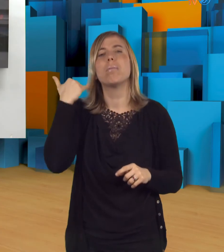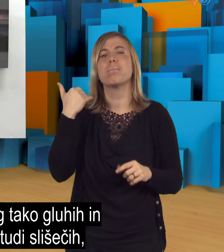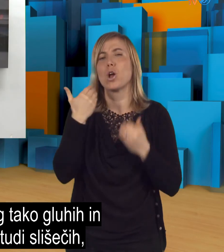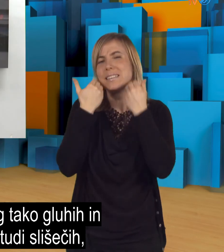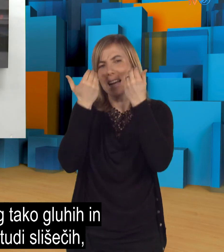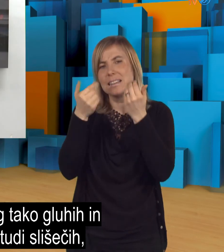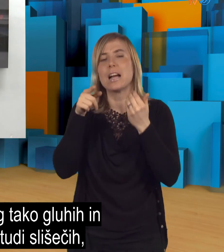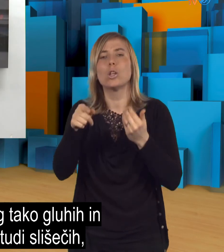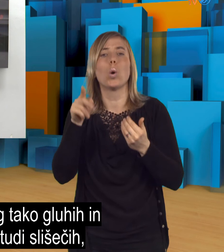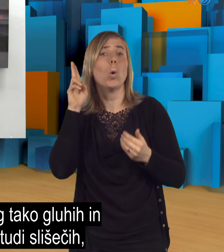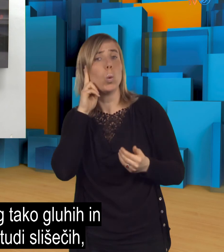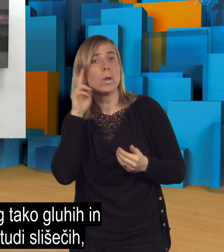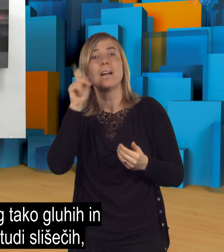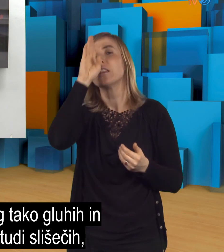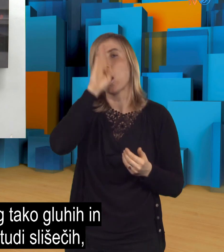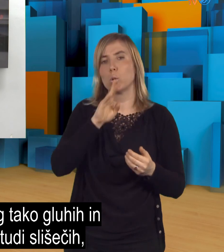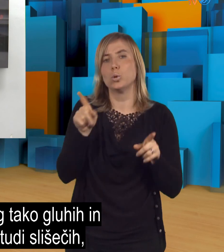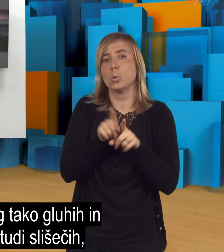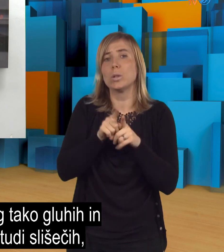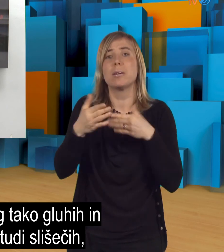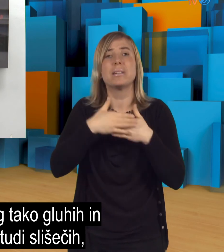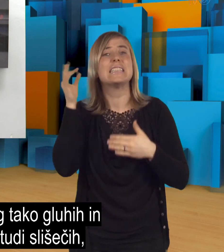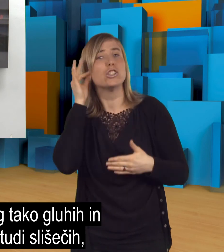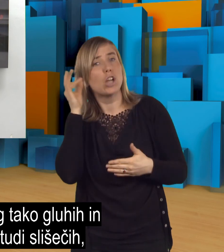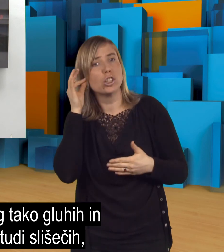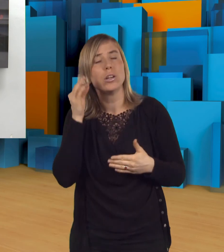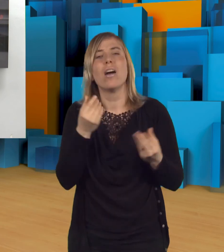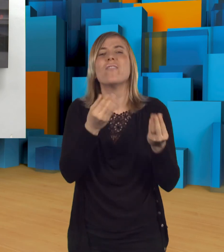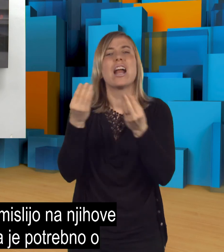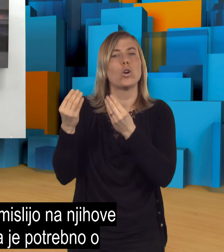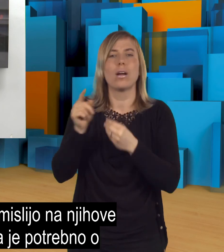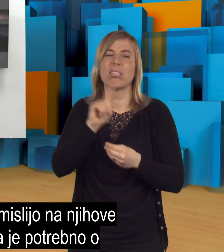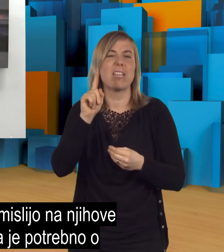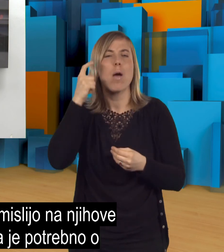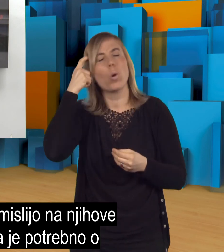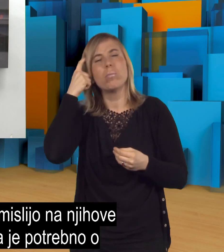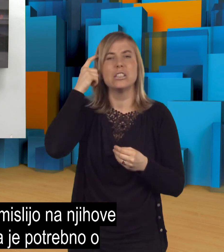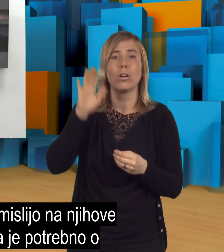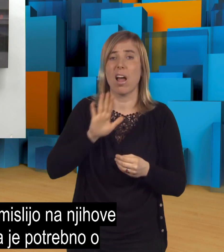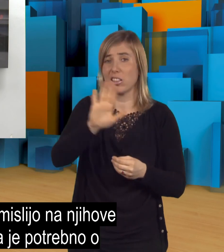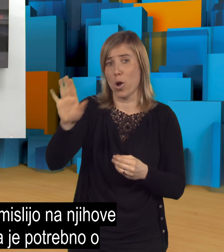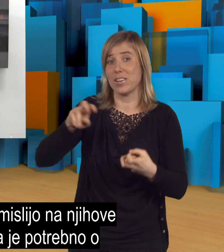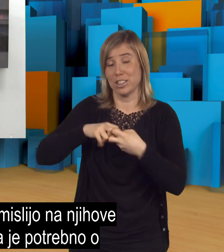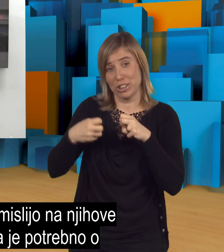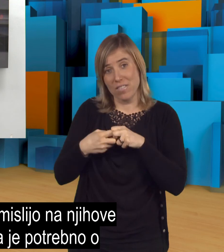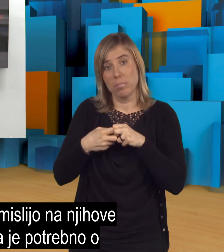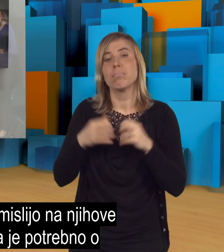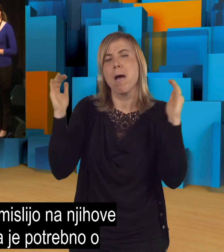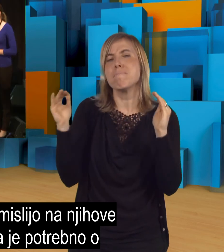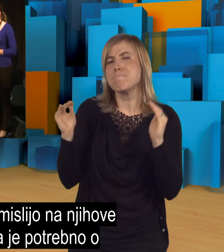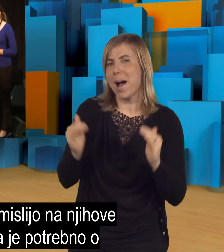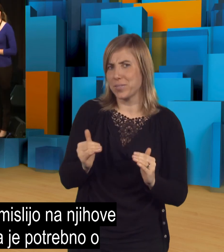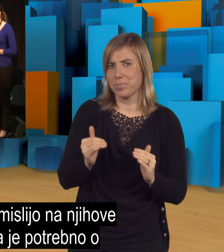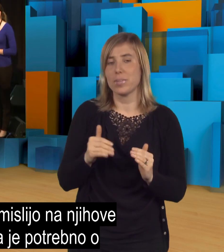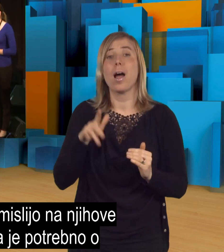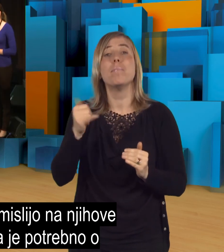Da bi bilo zadreg tako gluhih in naglušnih, kot tudi slišečih, ki velikokrat ne pomislijo na njihove težave,